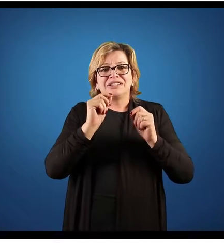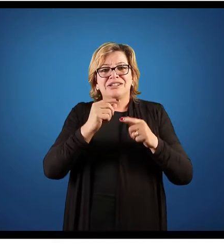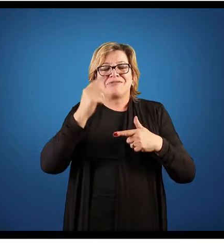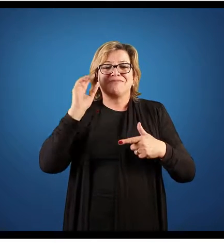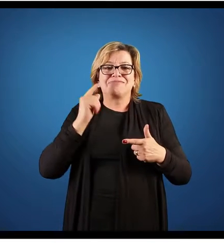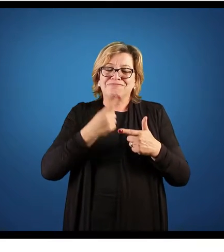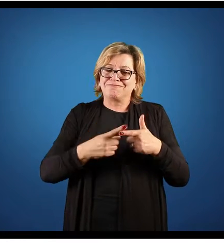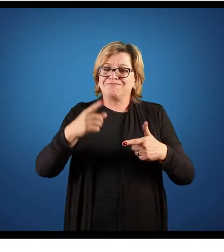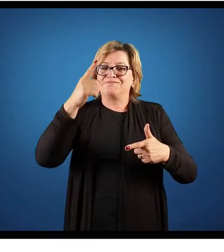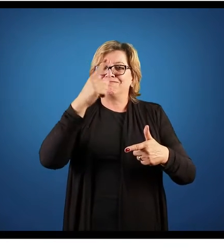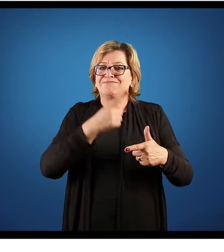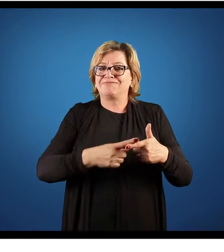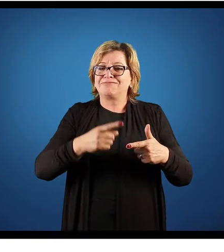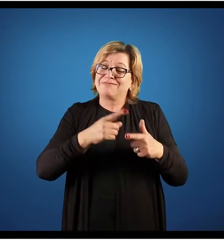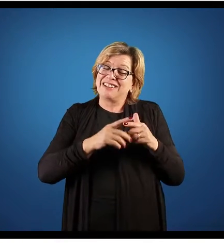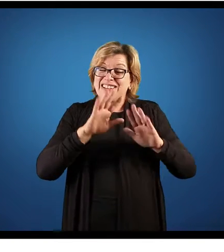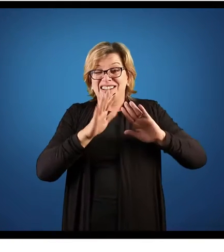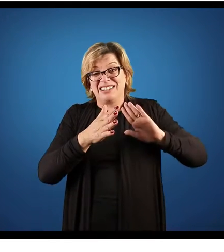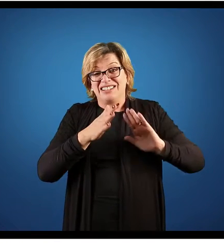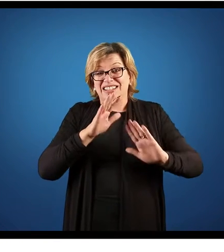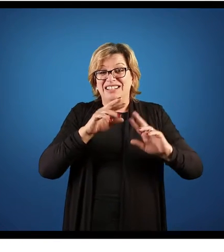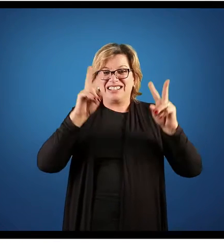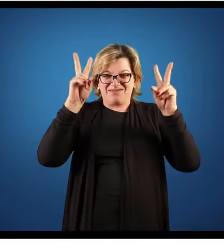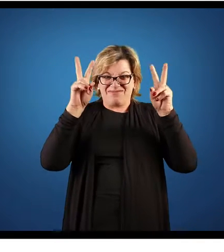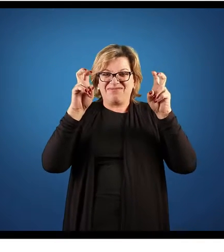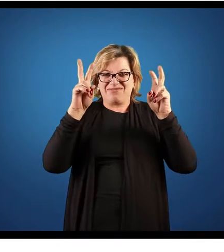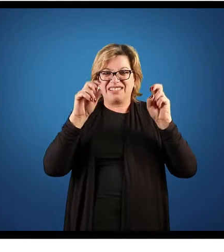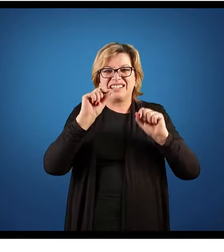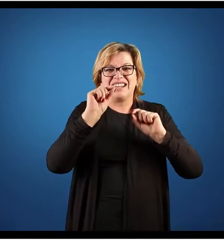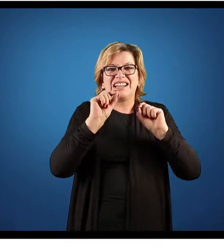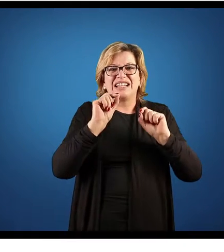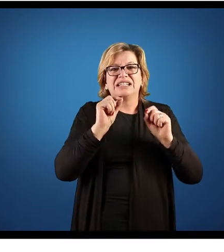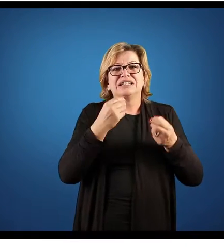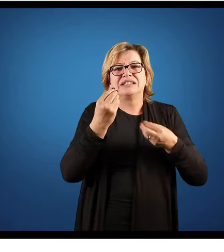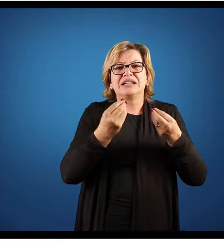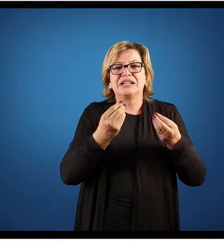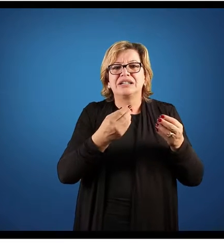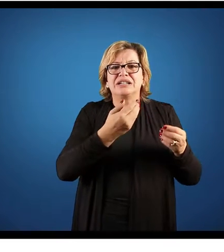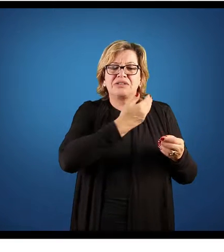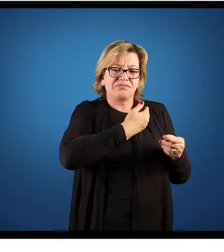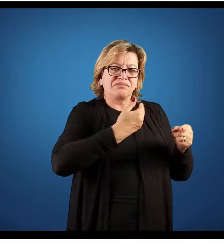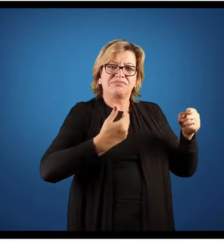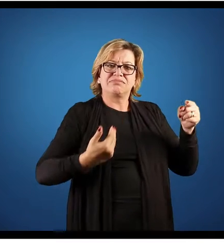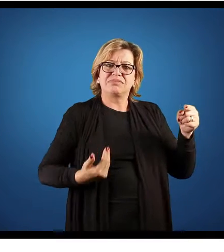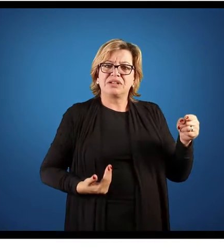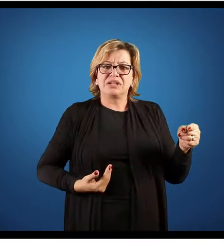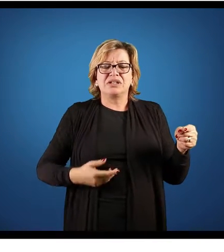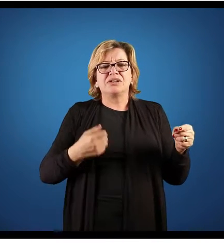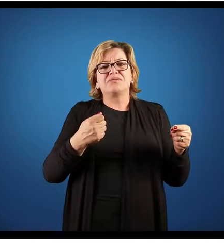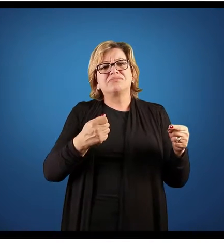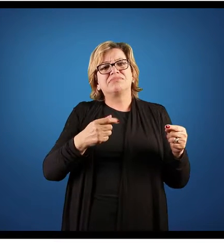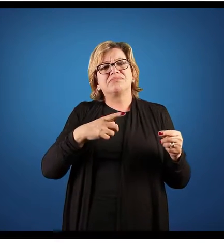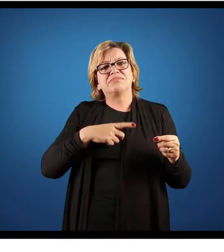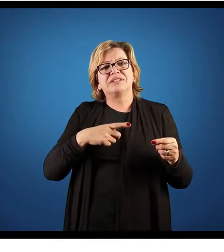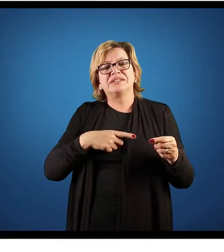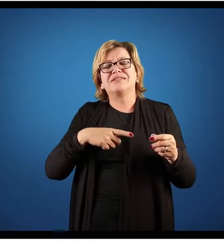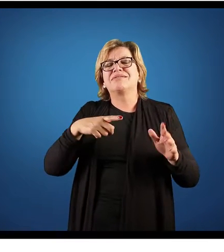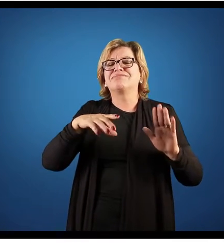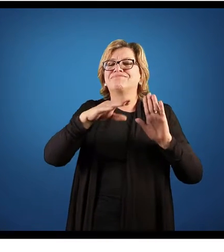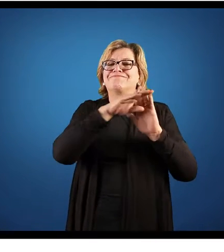problema entre aspas é um problema que é justamente o setor público hoje precisa ter um